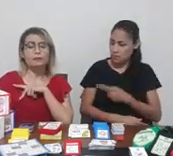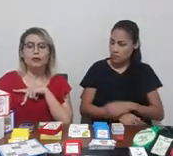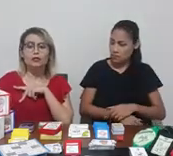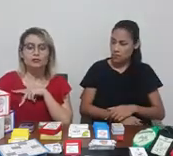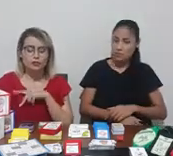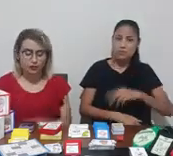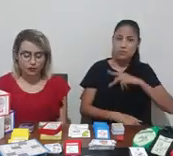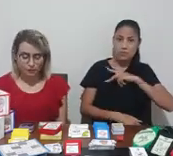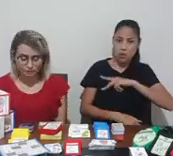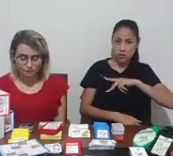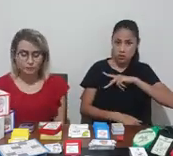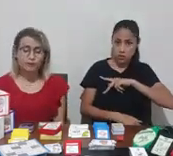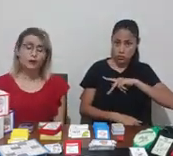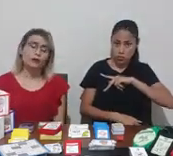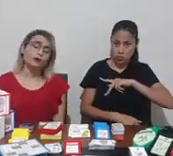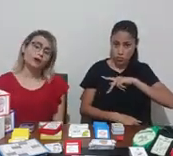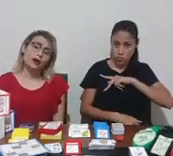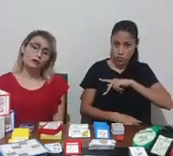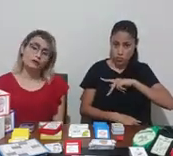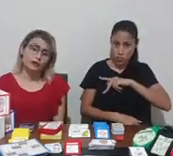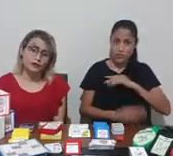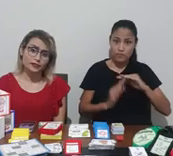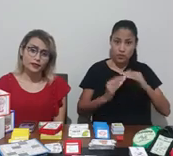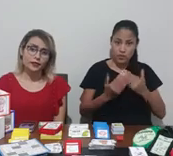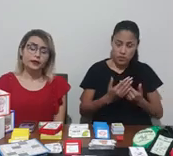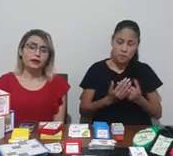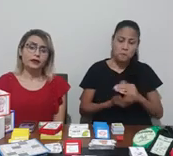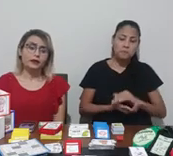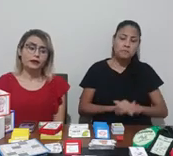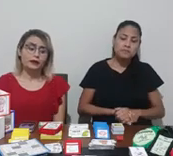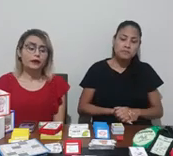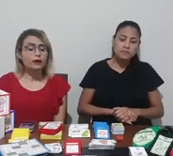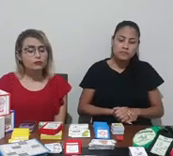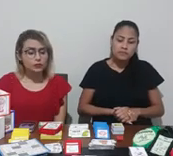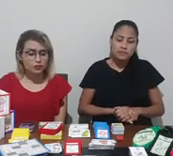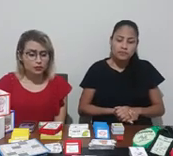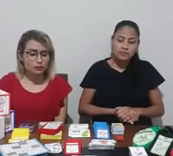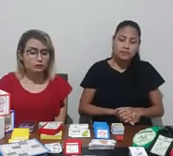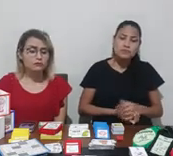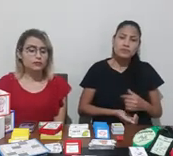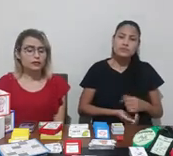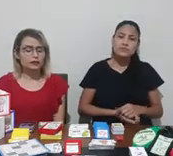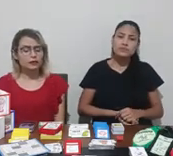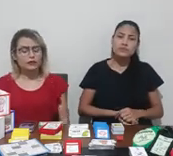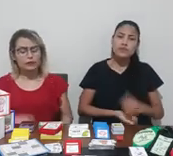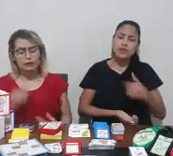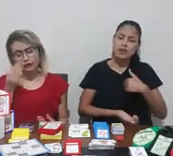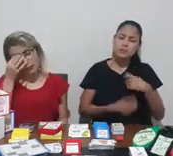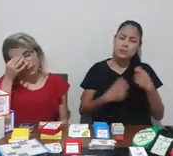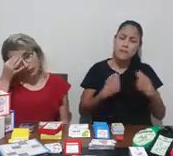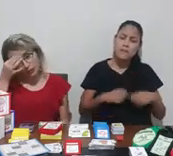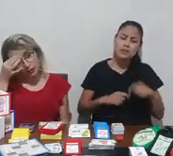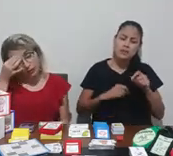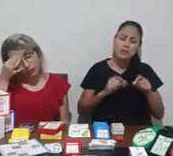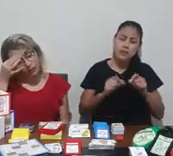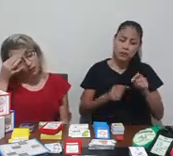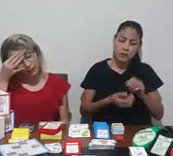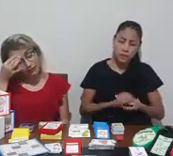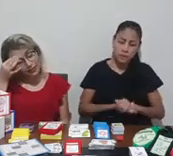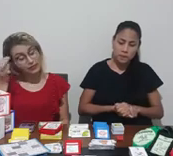certo? Paulinho Siqueira. E o que acontece? Eu tinha, né, que